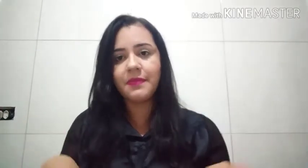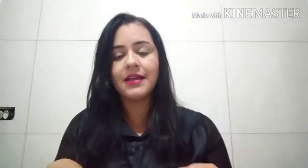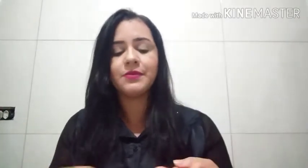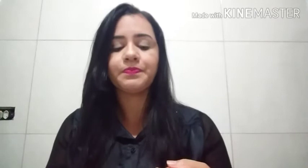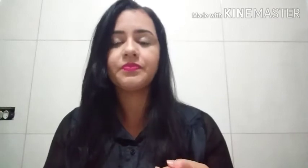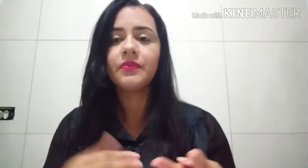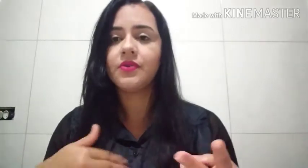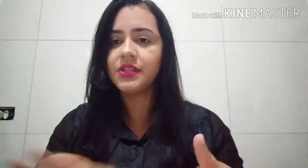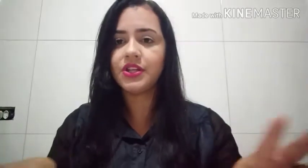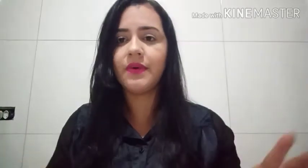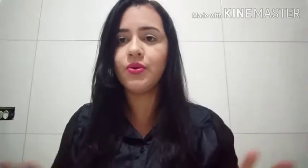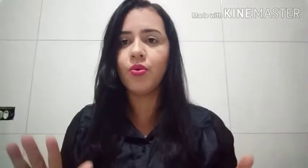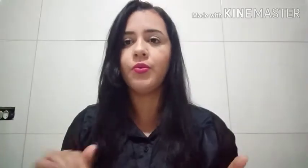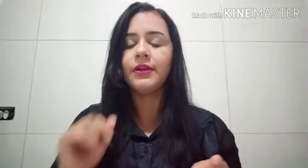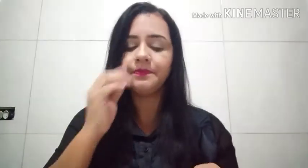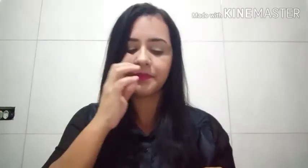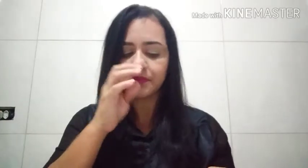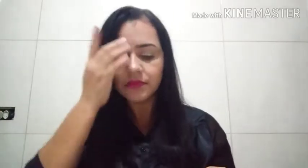espaço. Ou seja, não é no corpo, né?